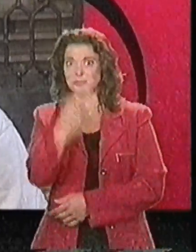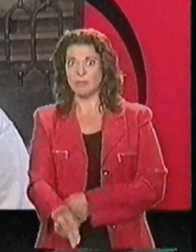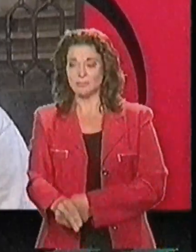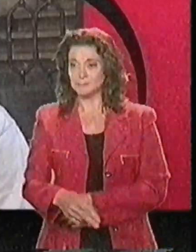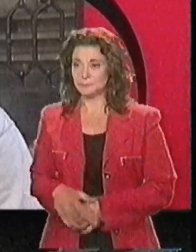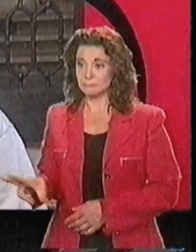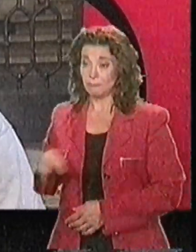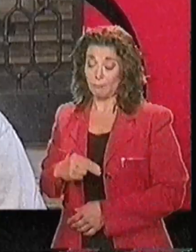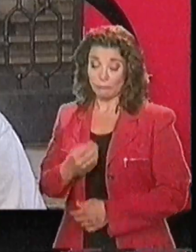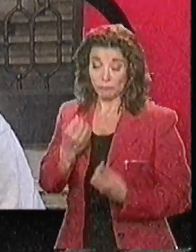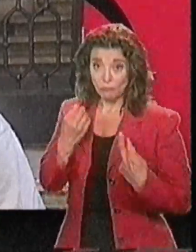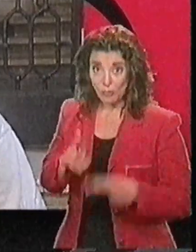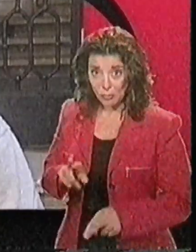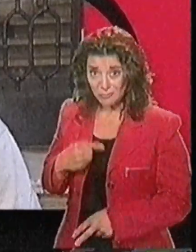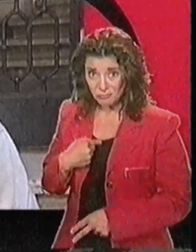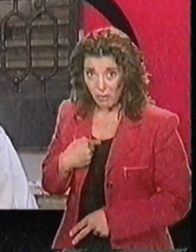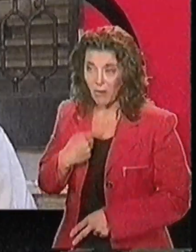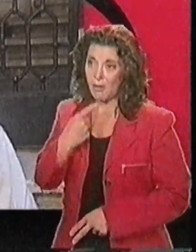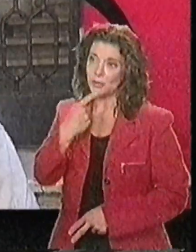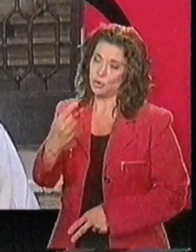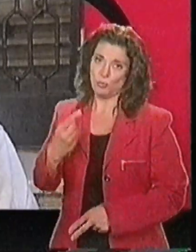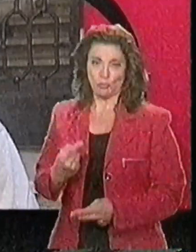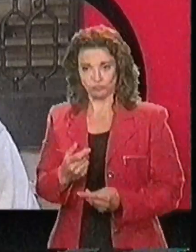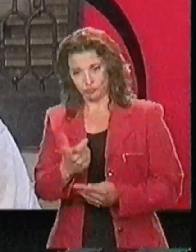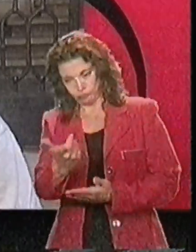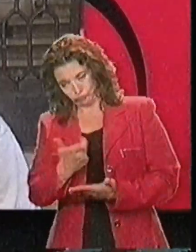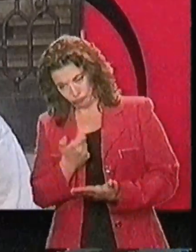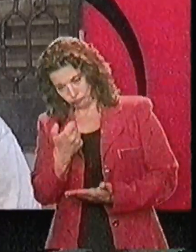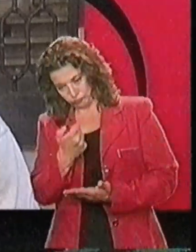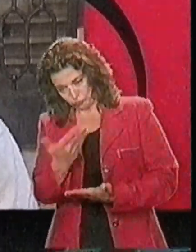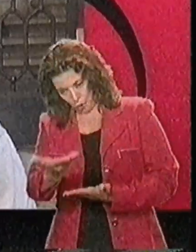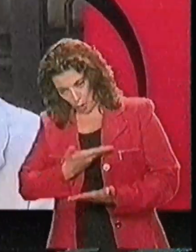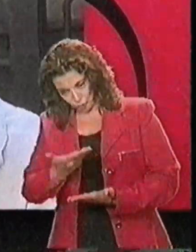Oh, sincèrement, je trouve que c'est une bonne façon d'informer les gens.